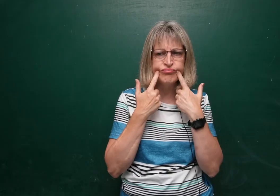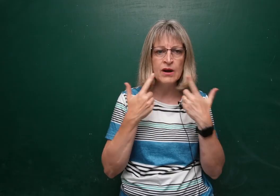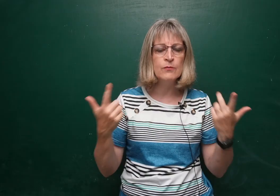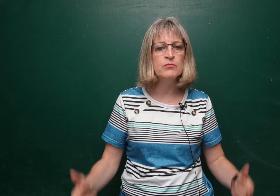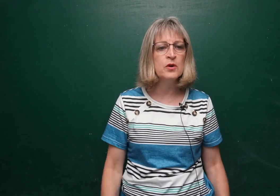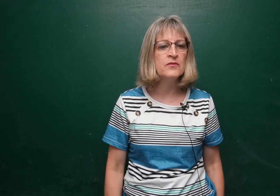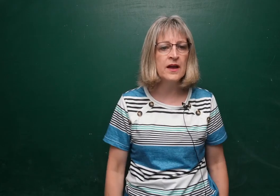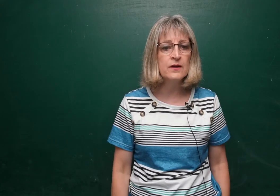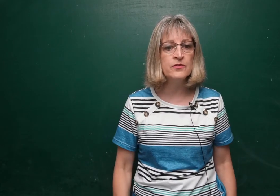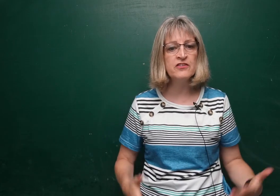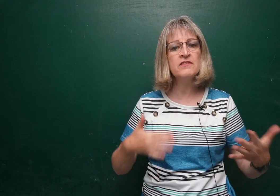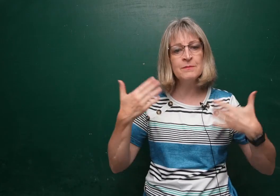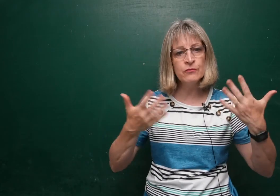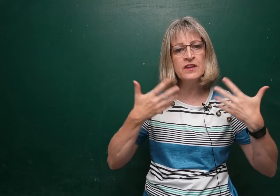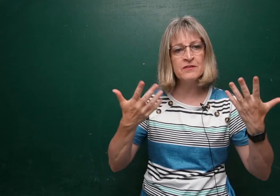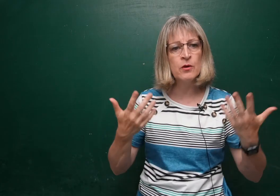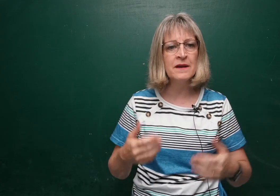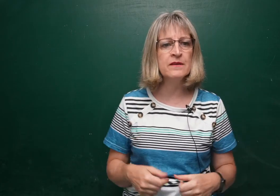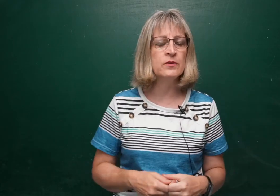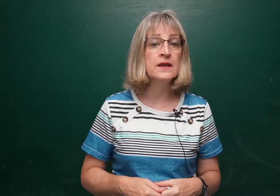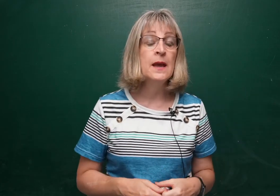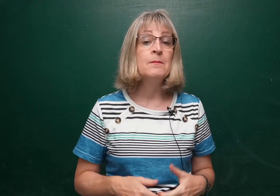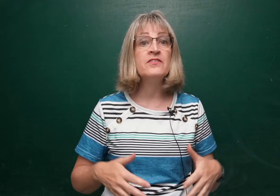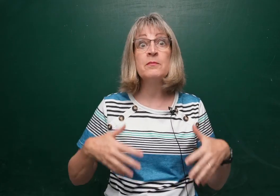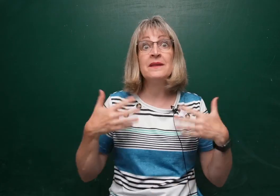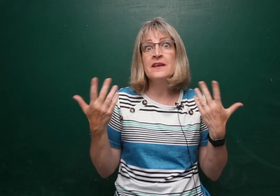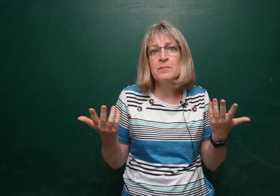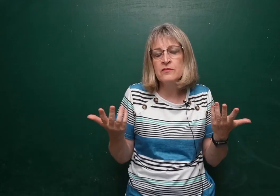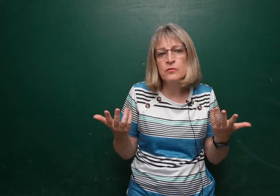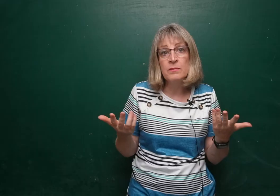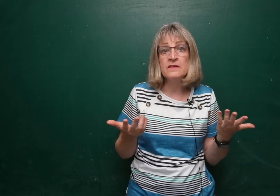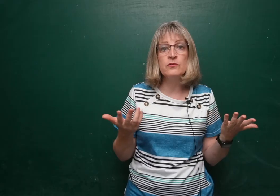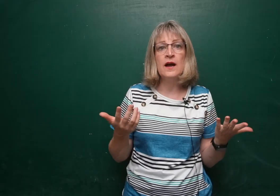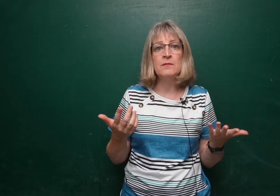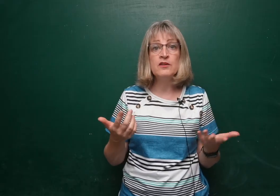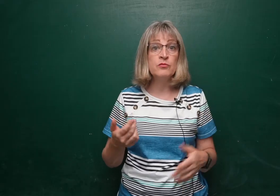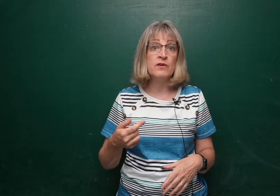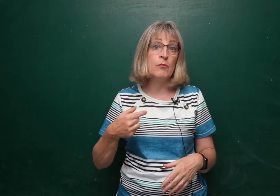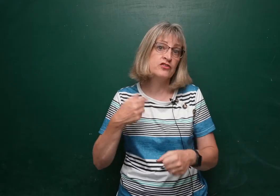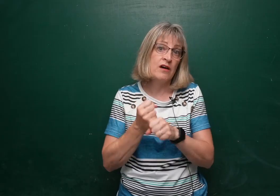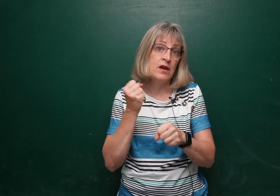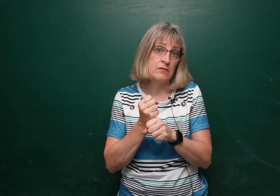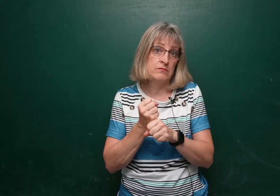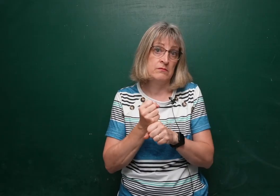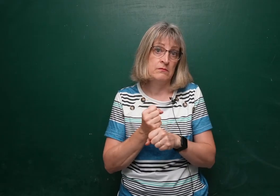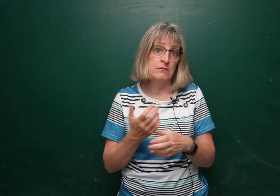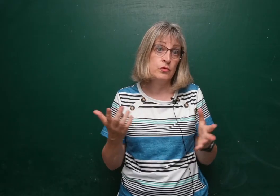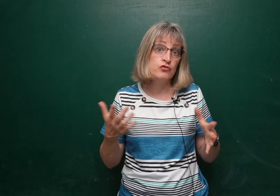un mouvement comme ça. Si j'ai envie de mettre une expression en particulier, mais si j'ai pas d'expression particulière à mettre, je peux faire moi je travaille. Donc je suis